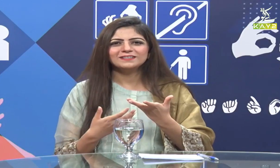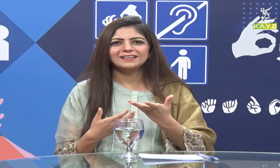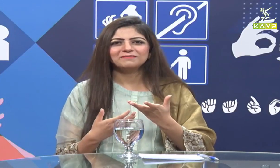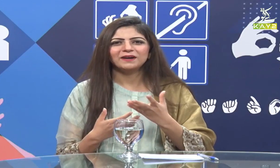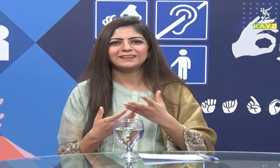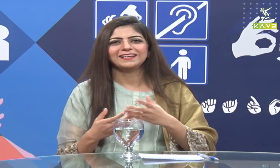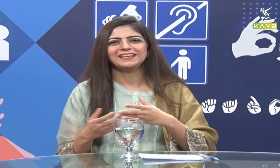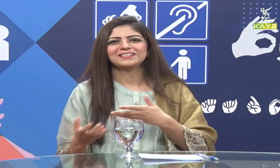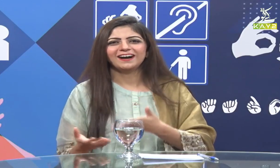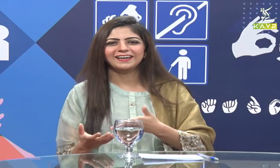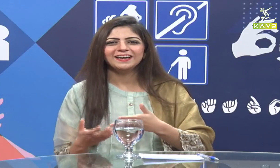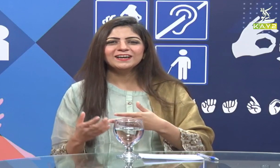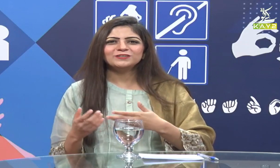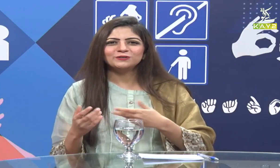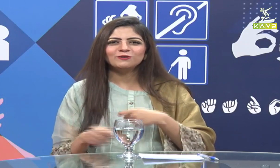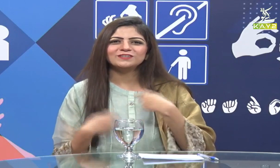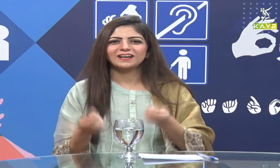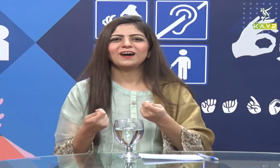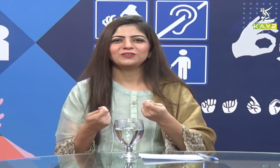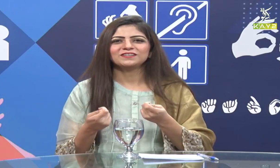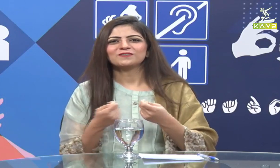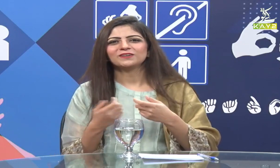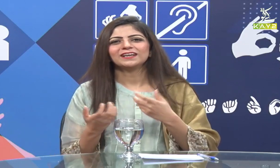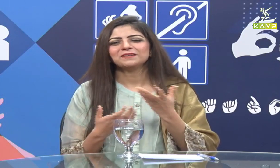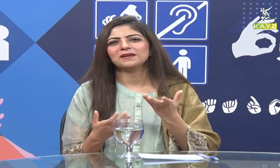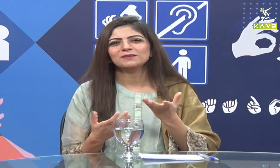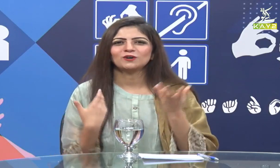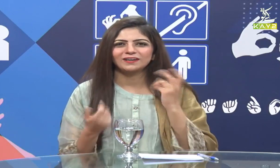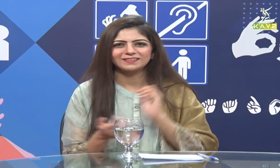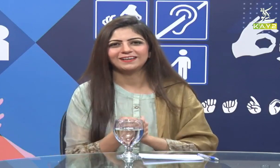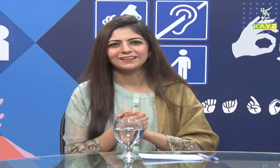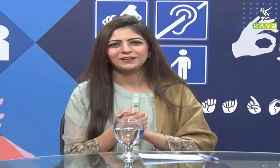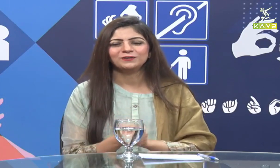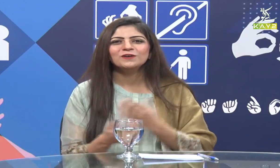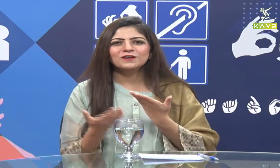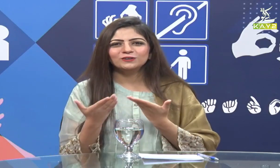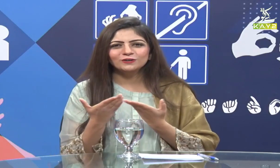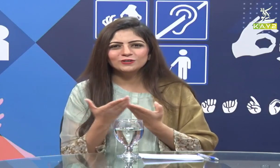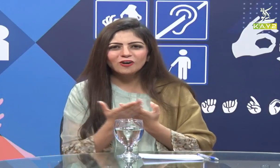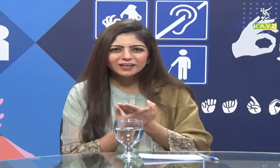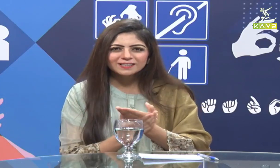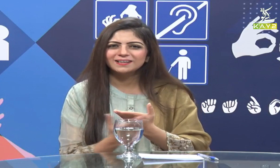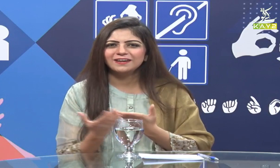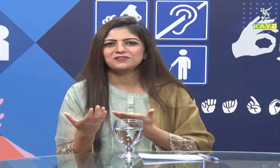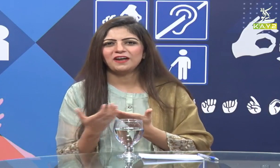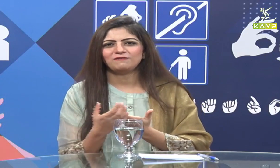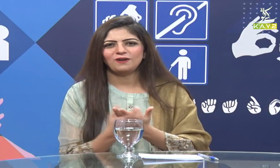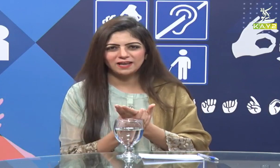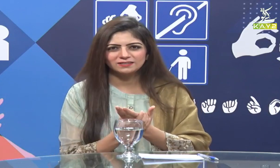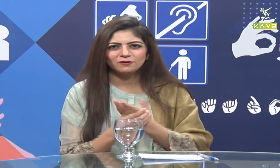ऑब्वियसली प्रैक्टिकली जाके शूज़ दिखा तो नहीं सकूँगी ना कि भाई मैं जॉगर का साइन कर रही हूँ, तो जॉगर का साइन जो है वो ऐसे हो